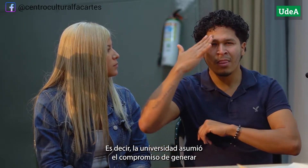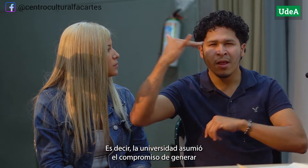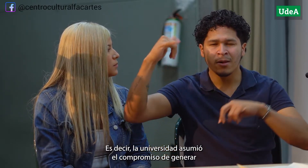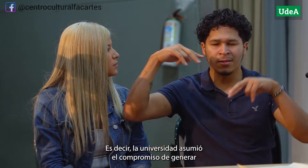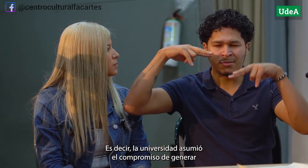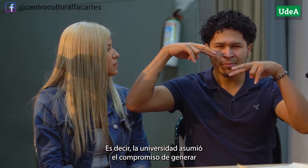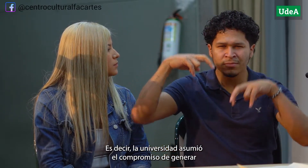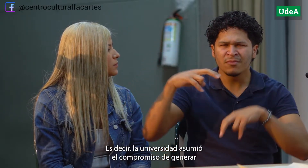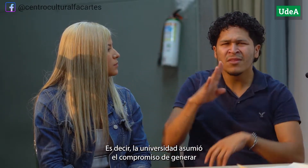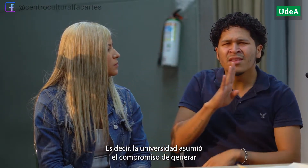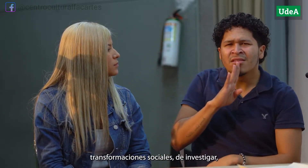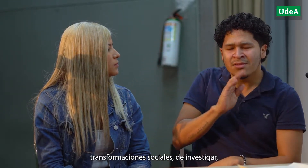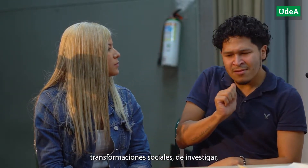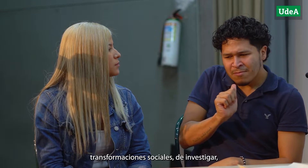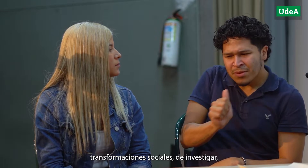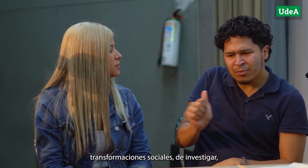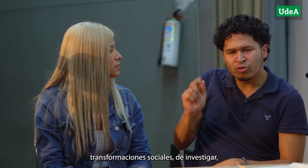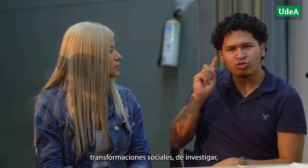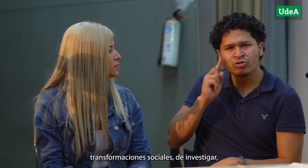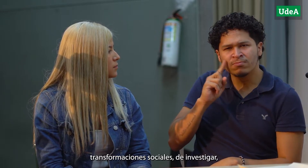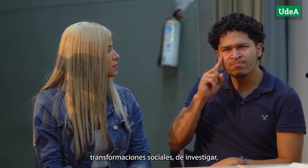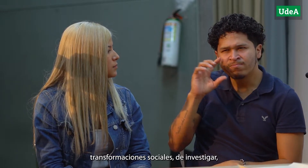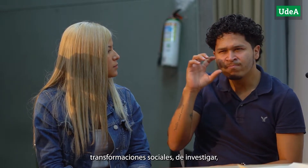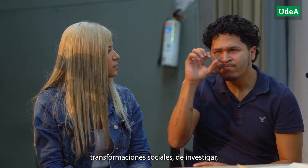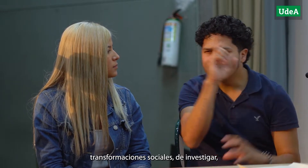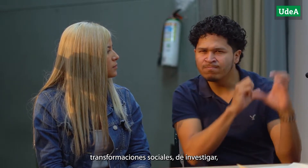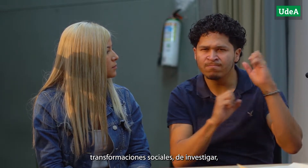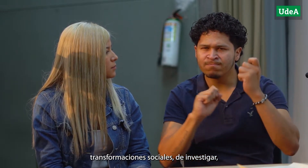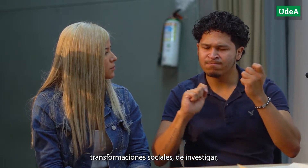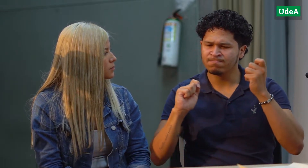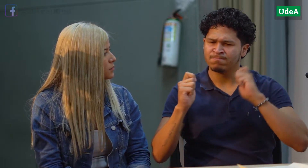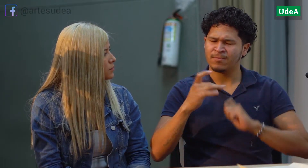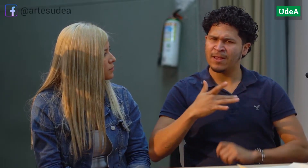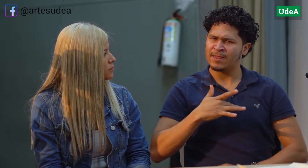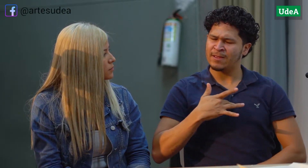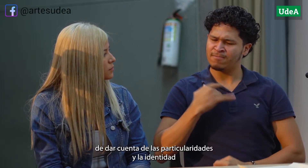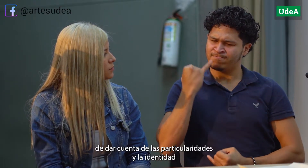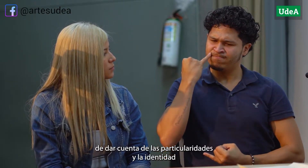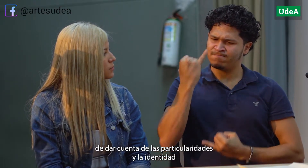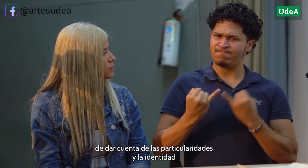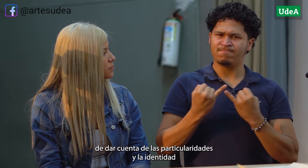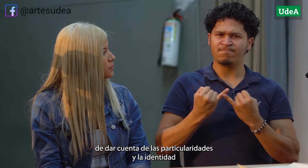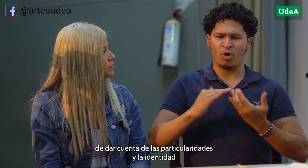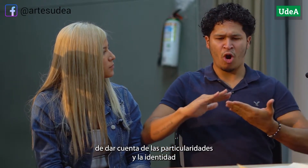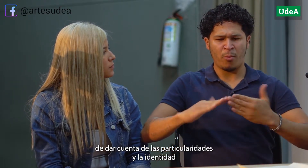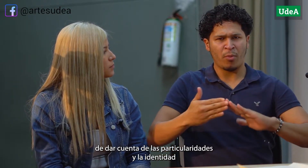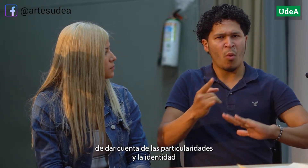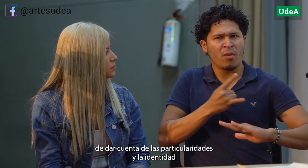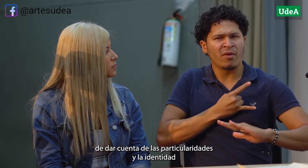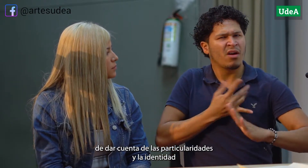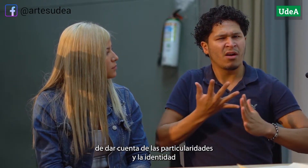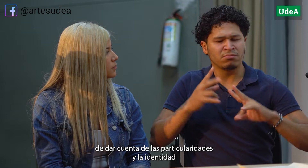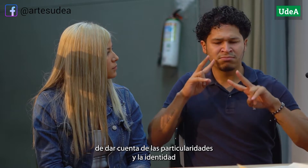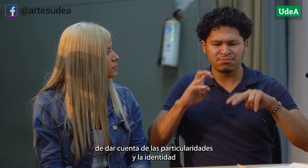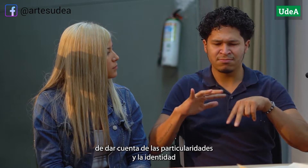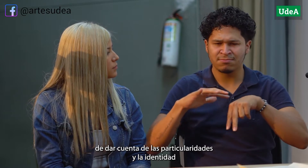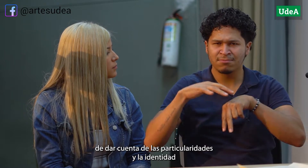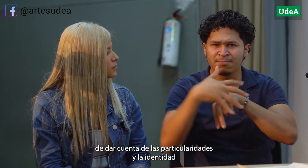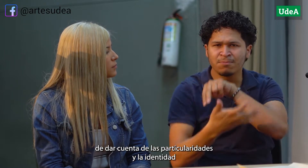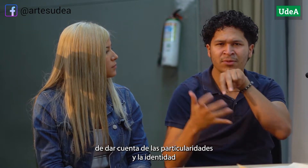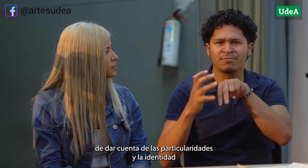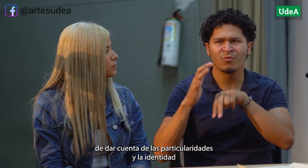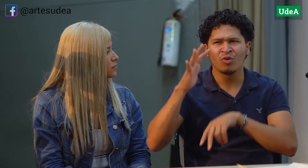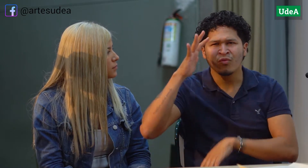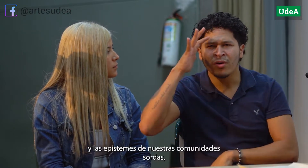el compromiso de generar transformaciones sociales, de investigar, de dar cuenta de las particularidades y